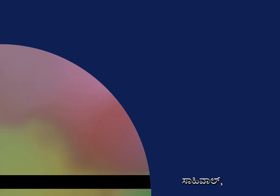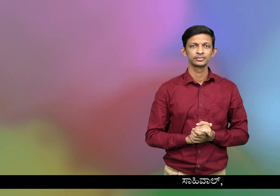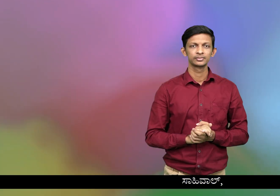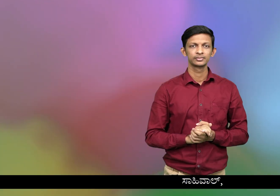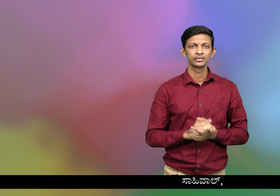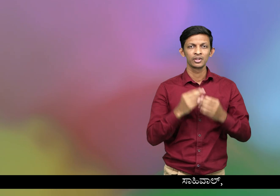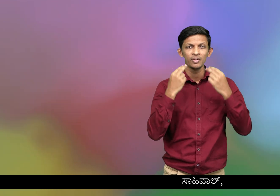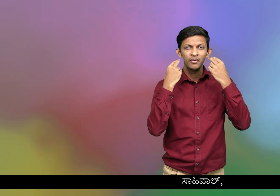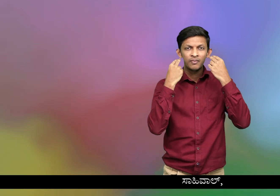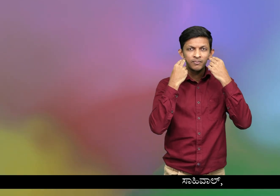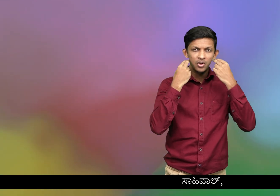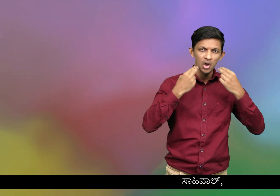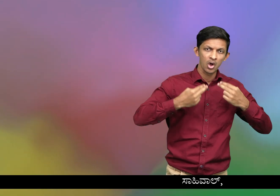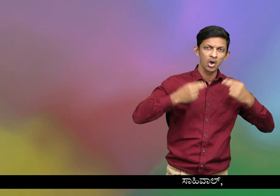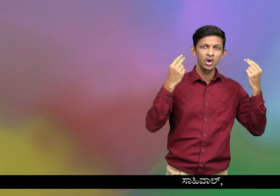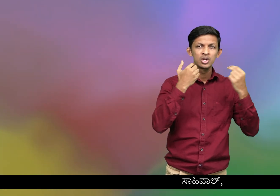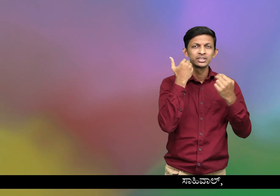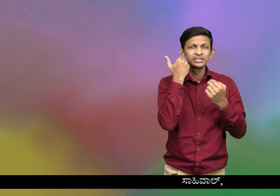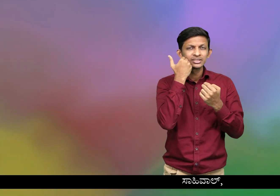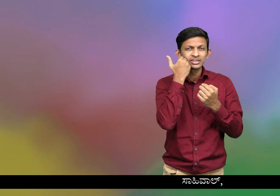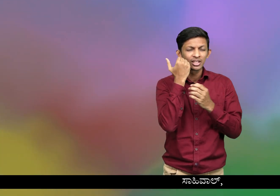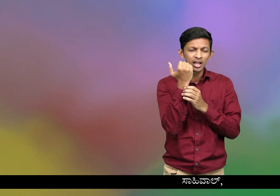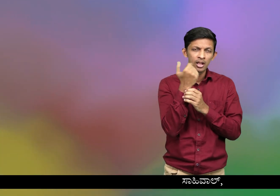ರೋಗ ನಿರೋಧಕಕ್ಕೆ ಹೆಸರುವಾಸಿಯಾಗಿದೆ.